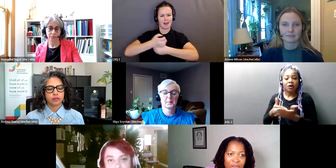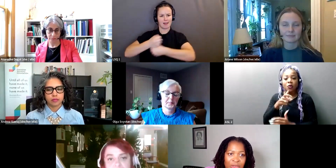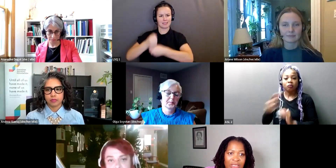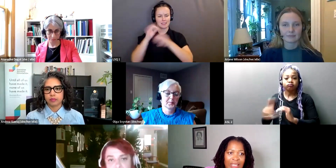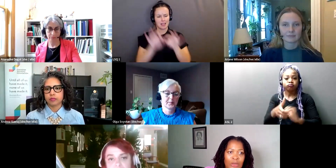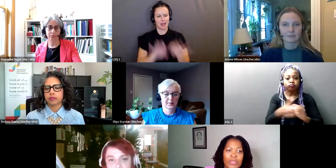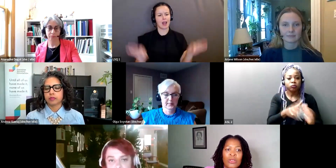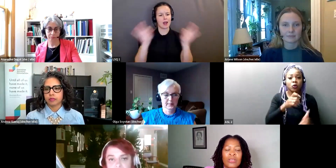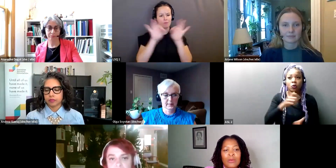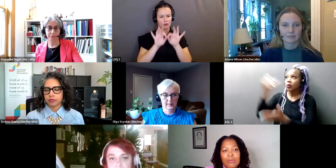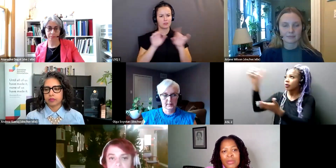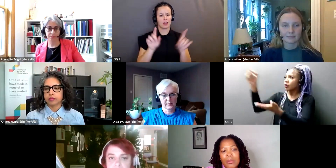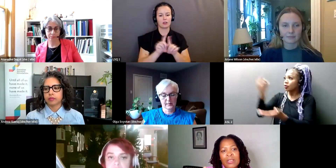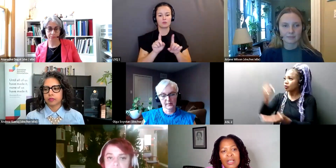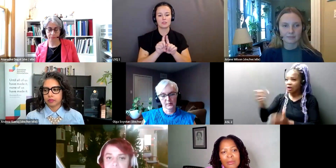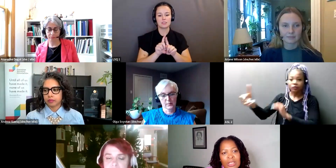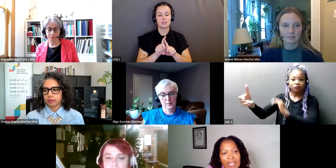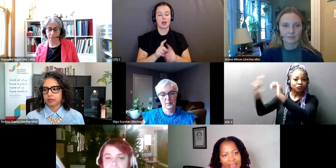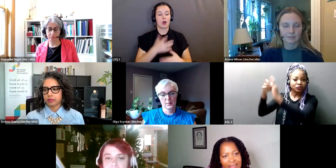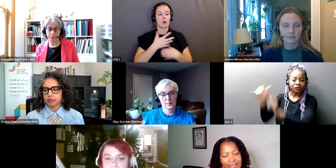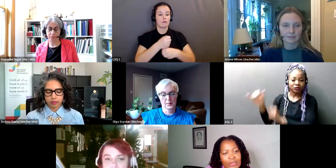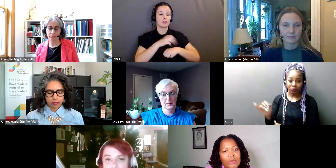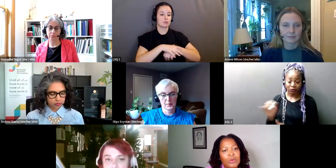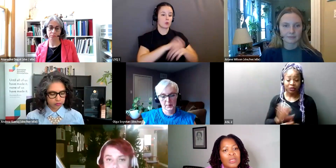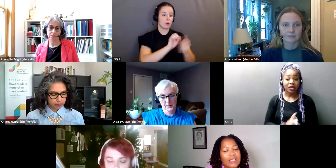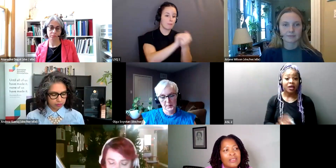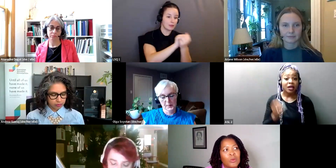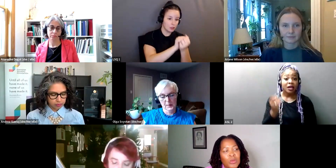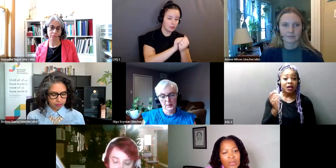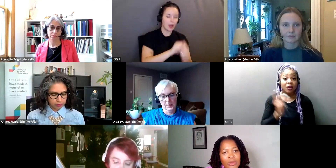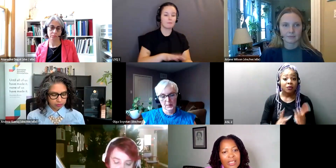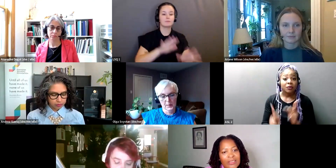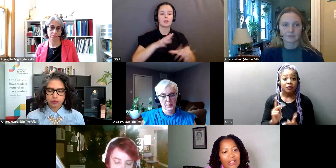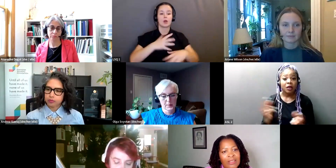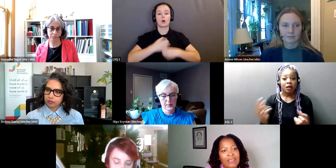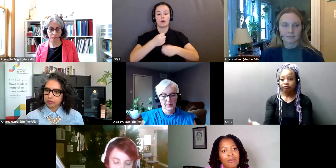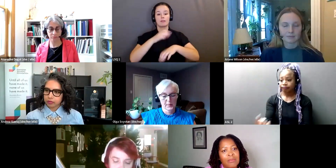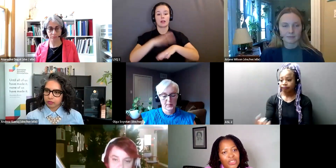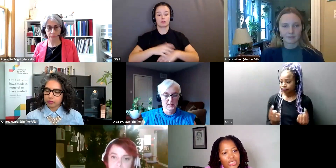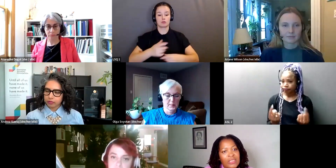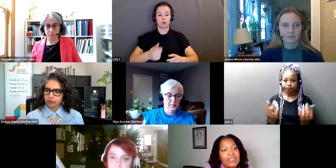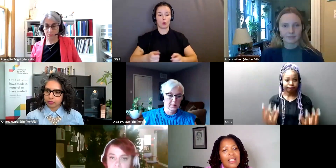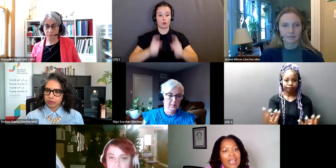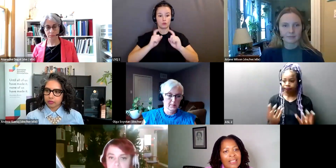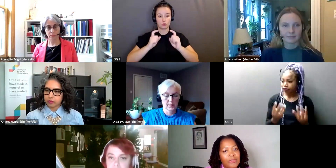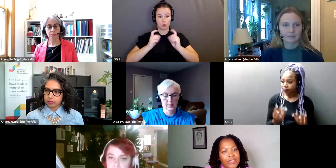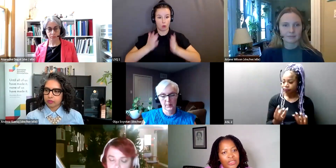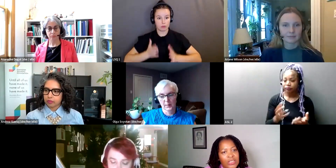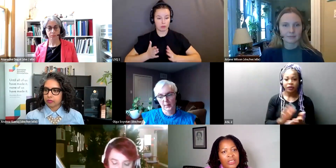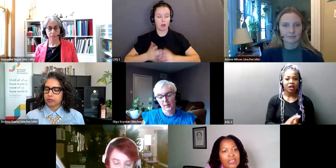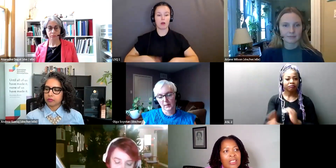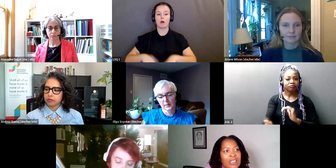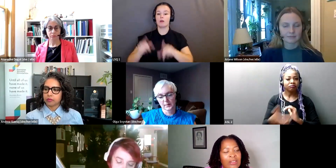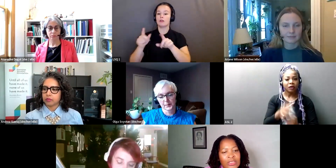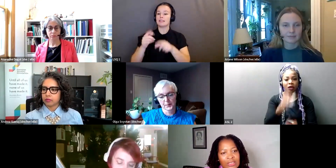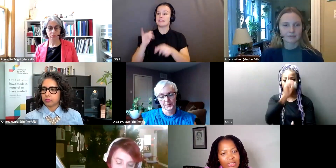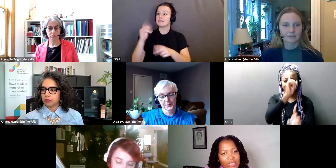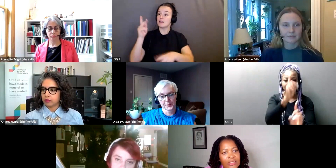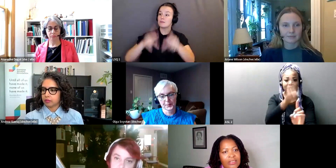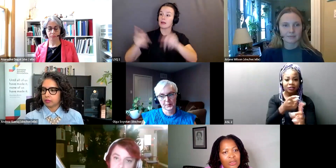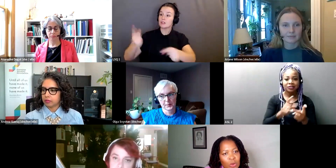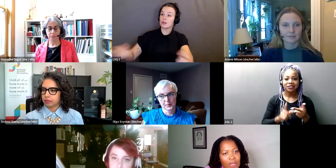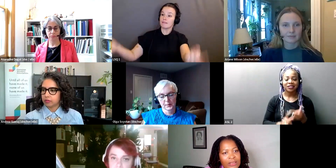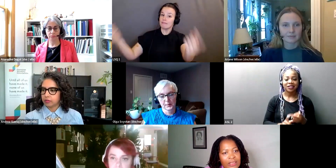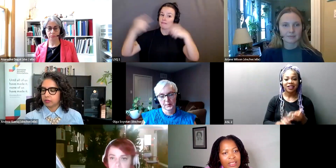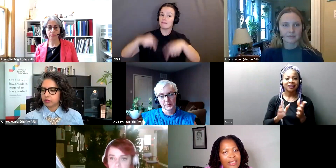nos partenaires. Nous faisons confiance à nos partenaires bailleurs de fonds. Nous savons que quand les gens viennent nous voir pour